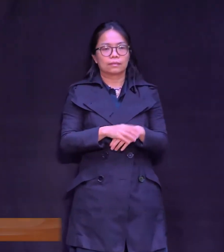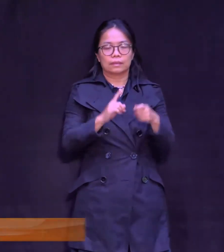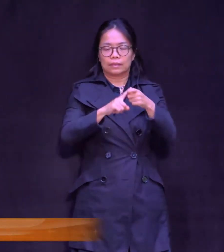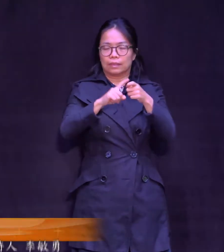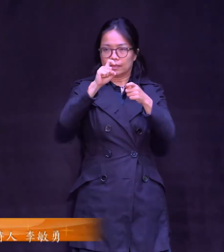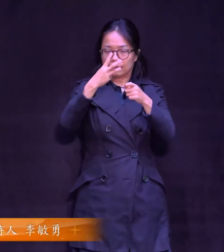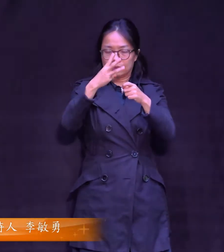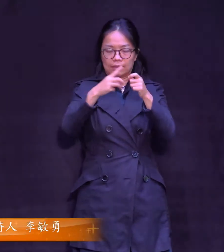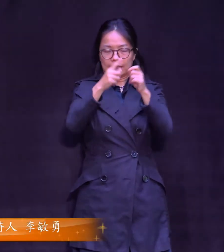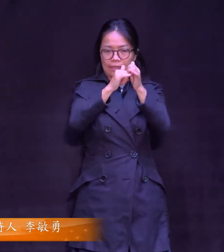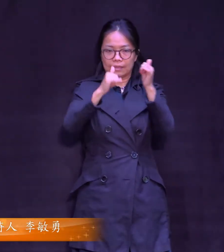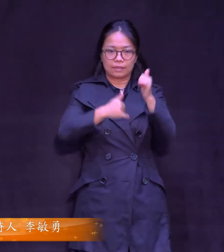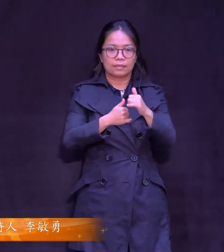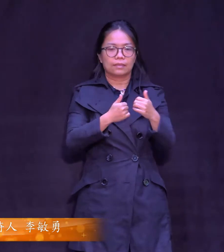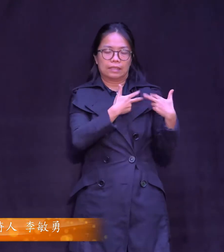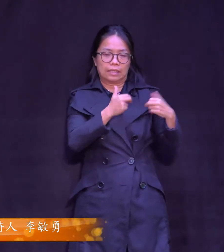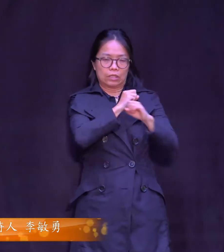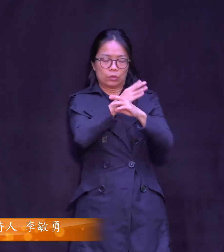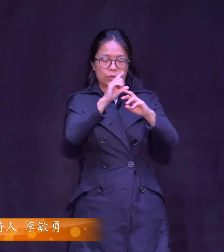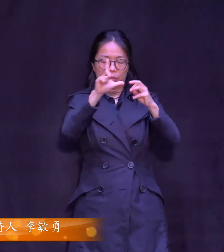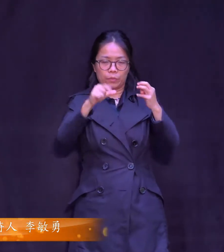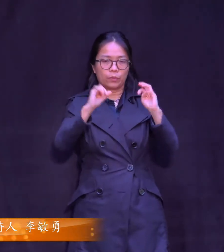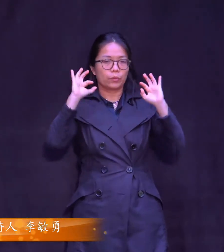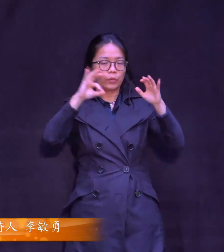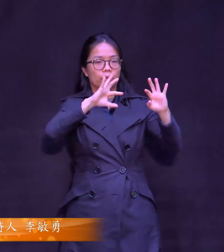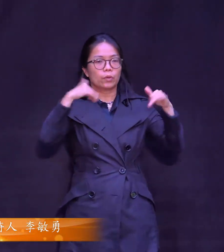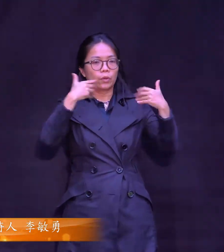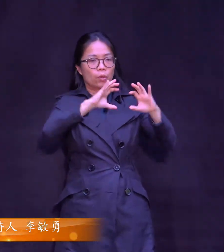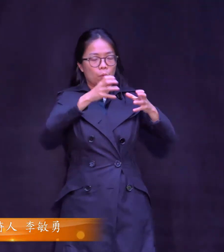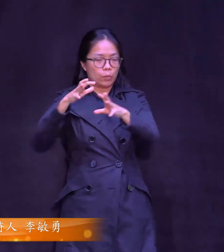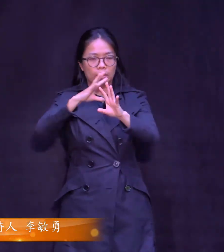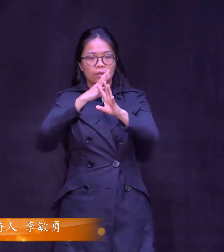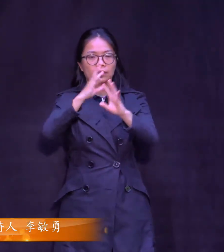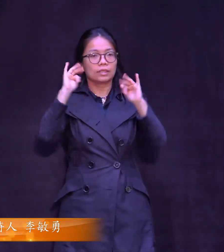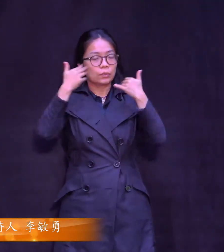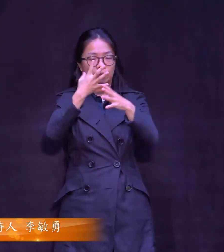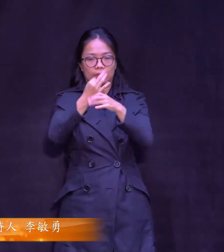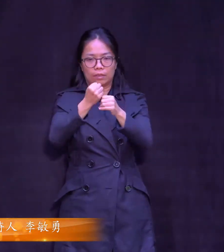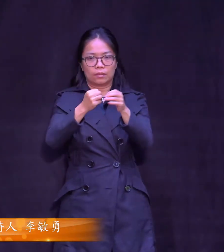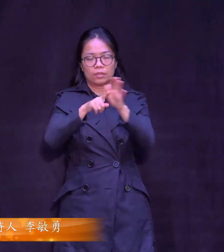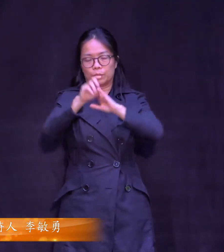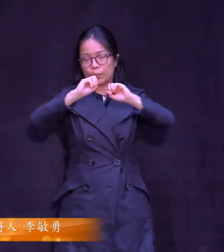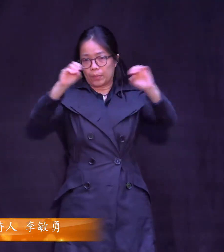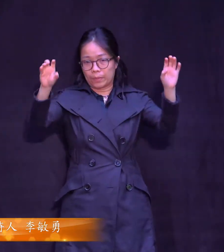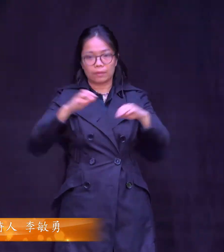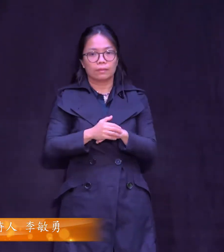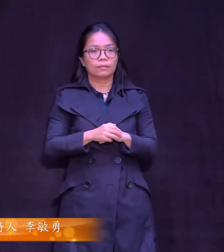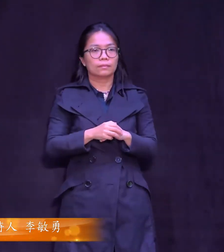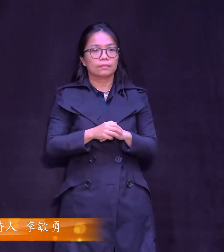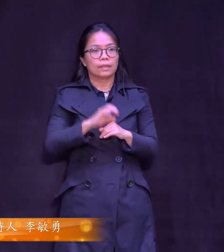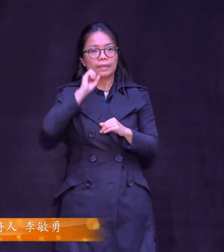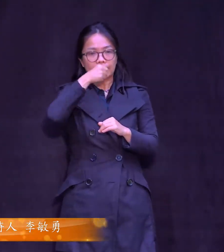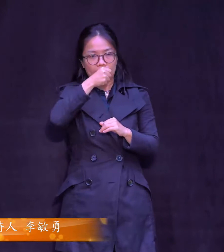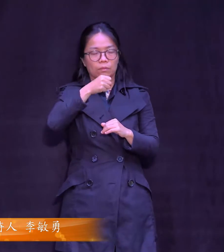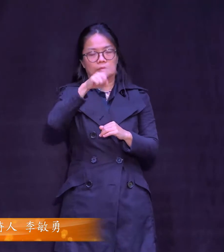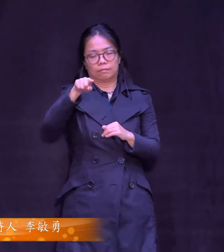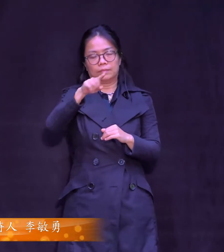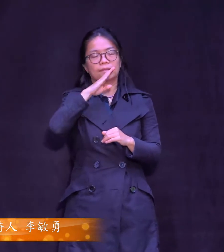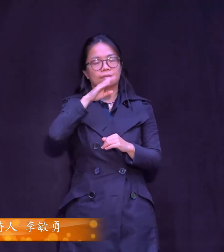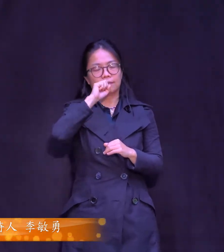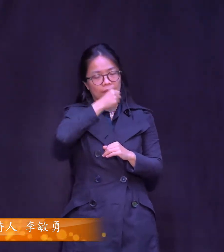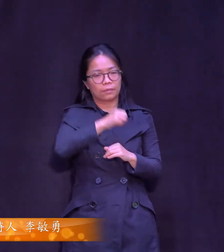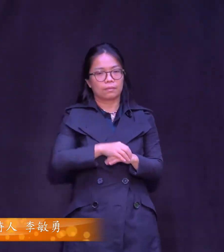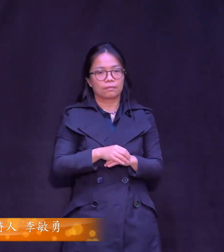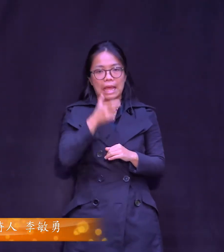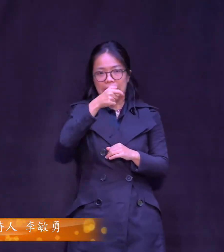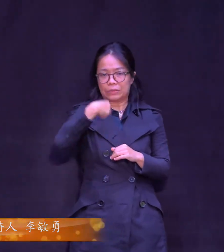13届跨时代国际舞蹈节宣言。台湾就是台湾，